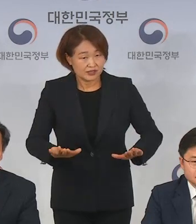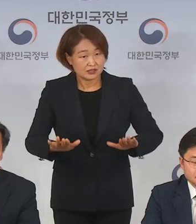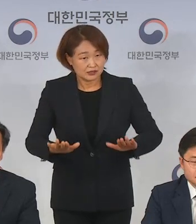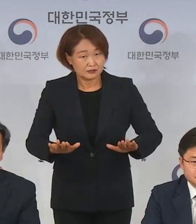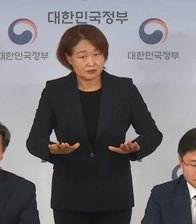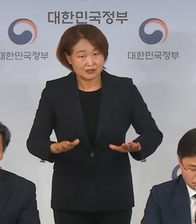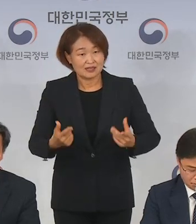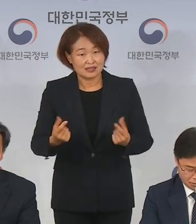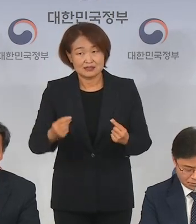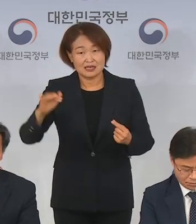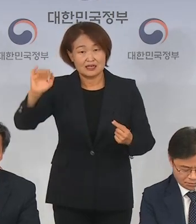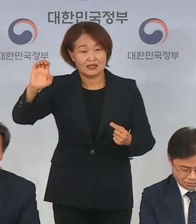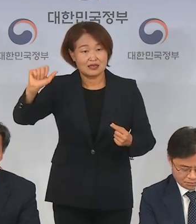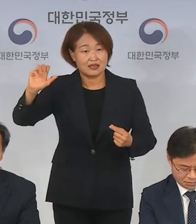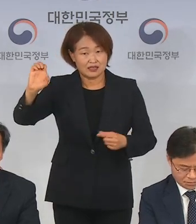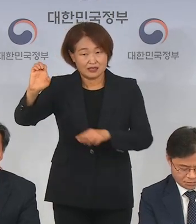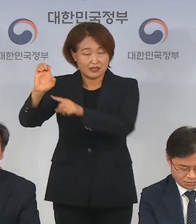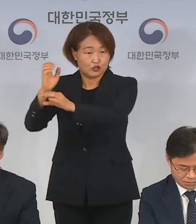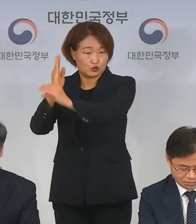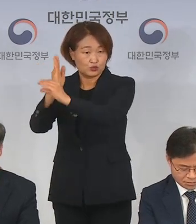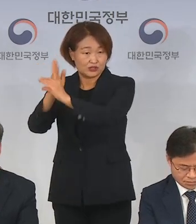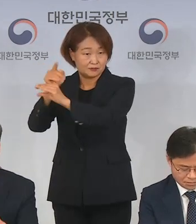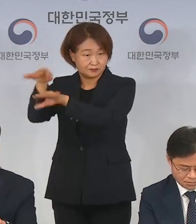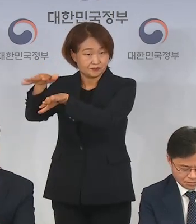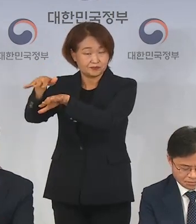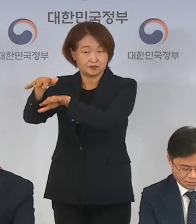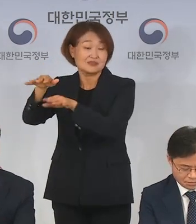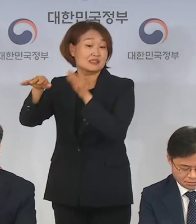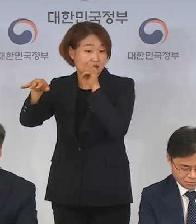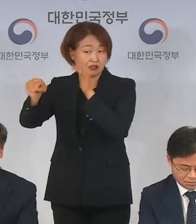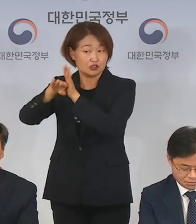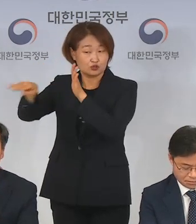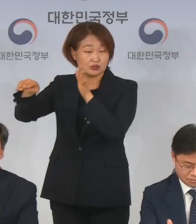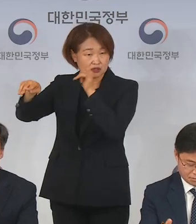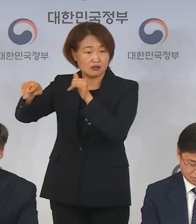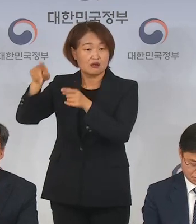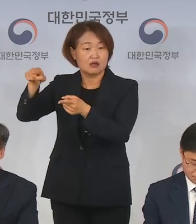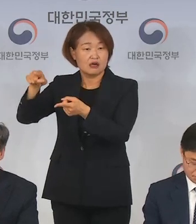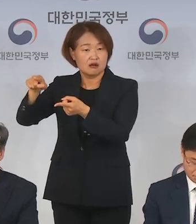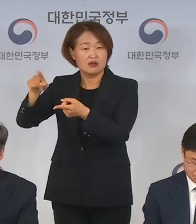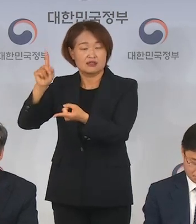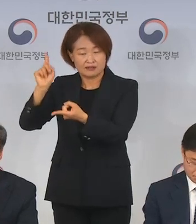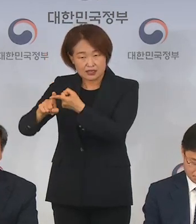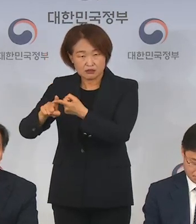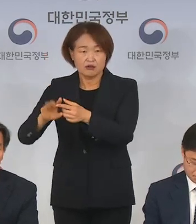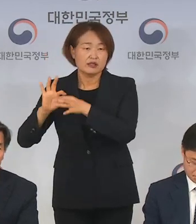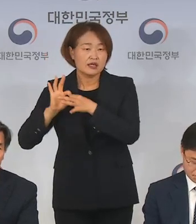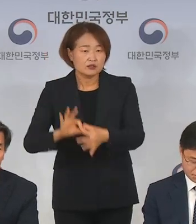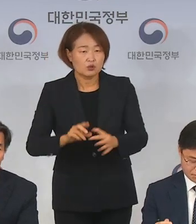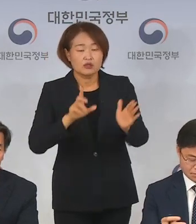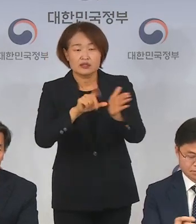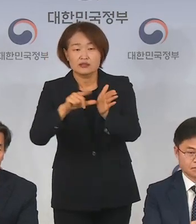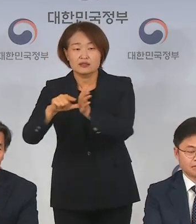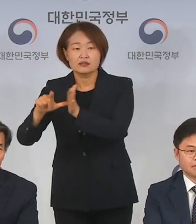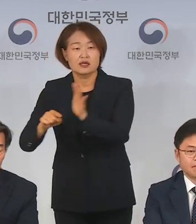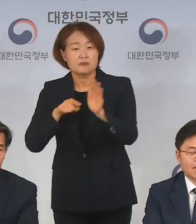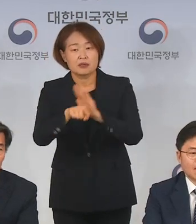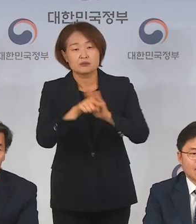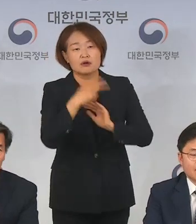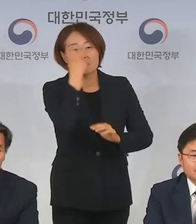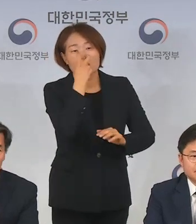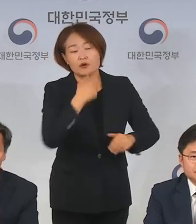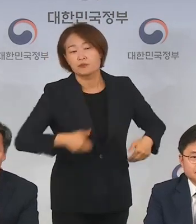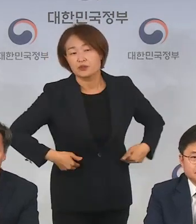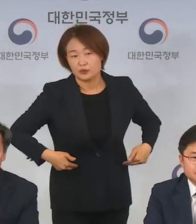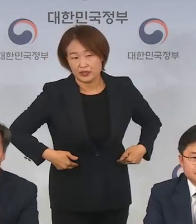같은 국제기구 IA 중심으로 이루어진 체제에 따라서 EU 부분도 계속 모니터링이 돼야 되는 것이고 그 부분에 대해서는 일본 측도